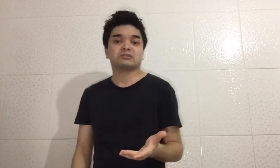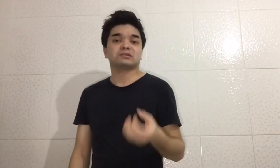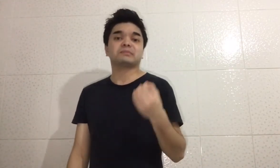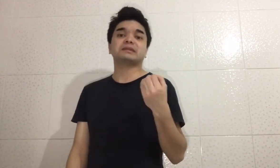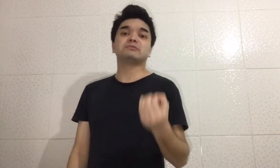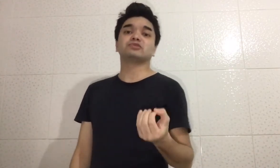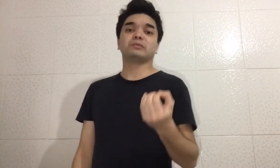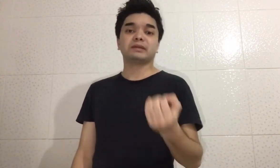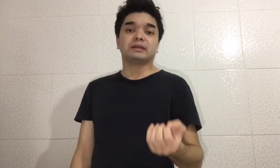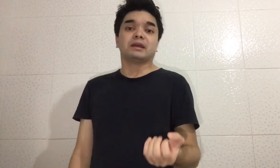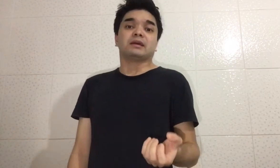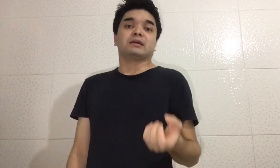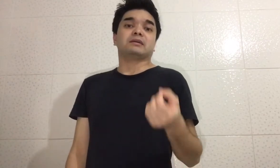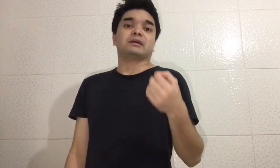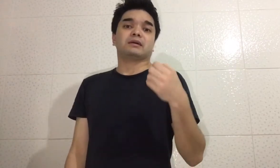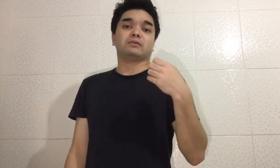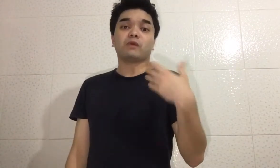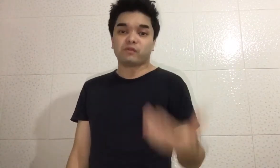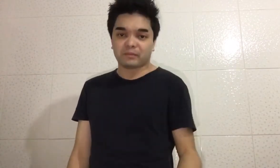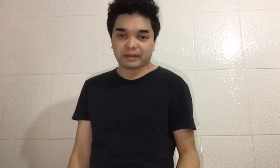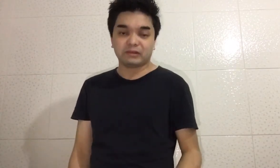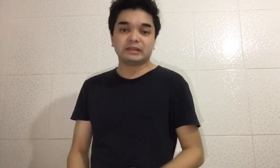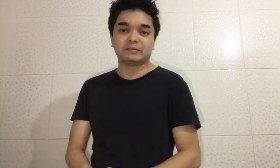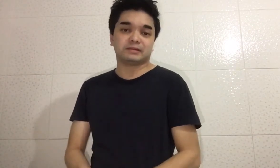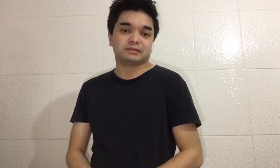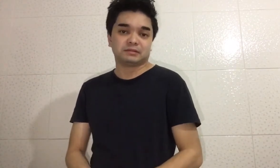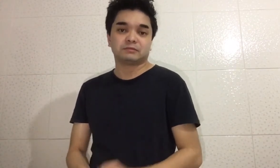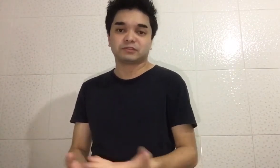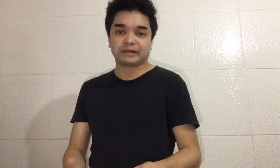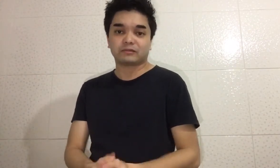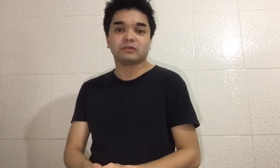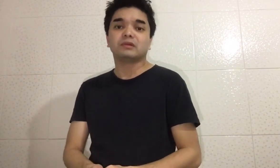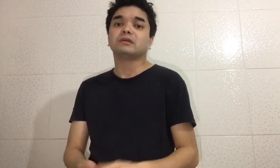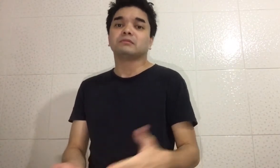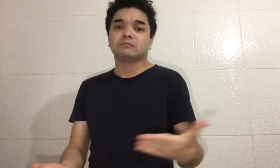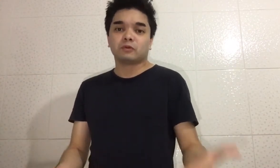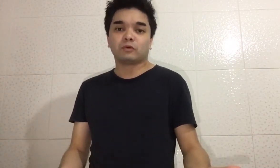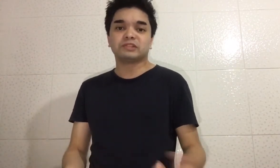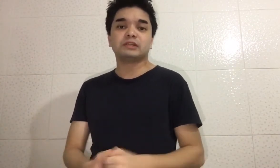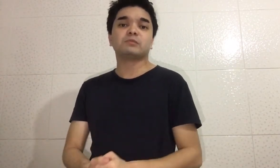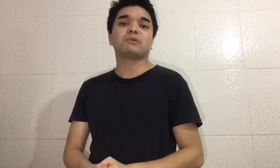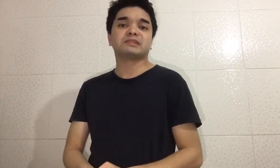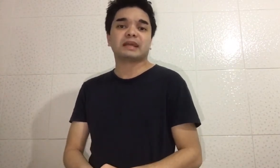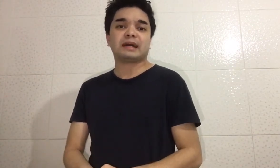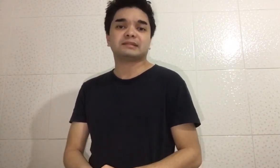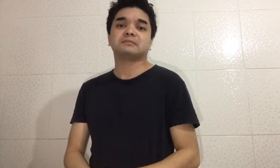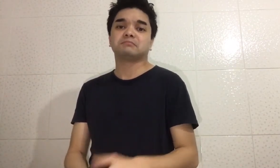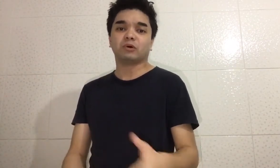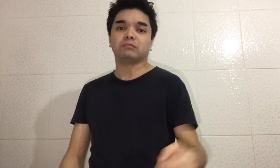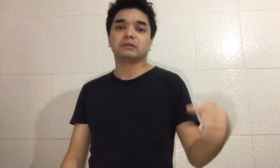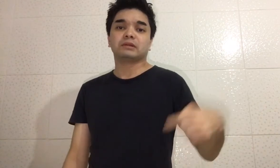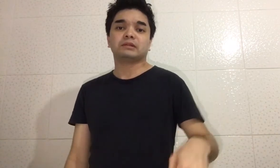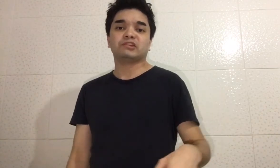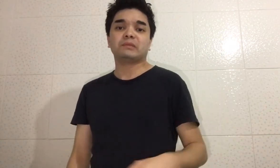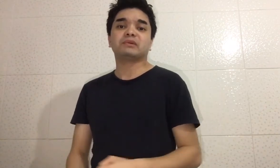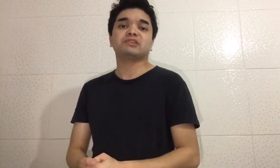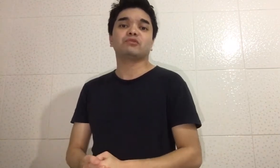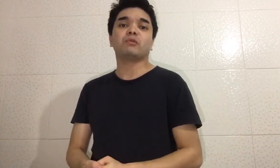nós aprendemos sobre o alfabeto em Libras, certo? Conseguiram memorizar em casa? Bom, deixa um